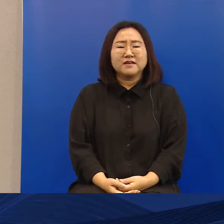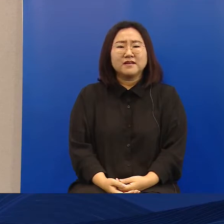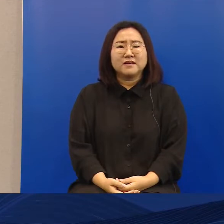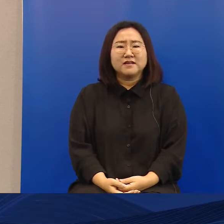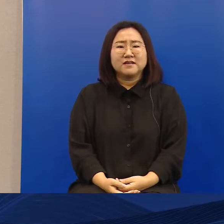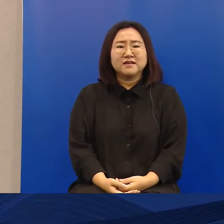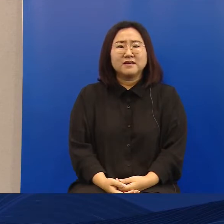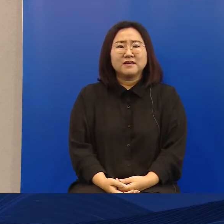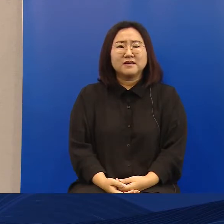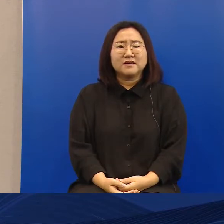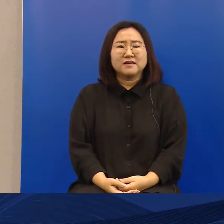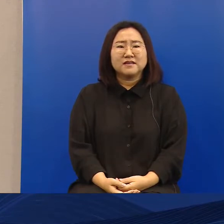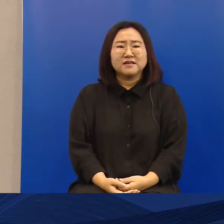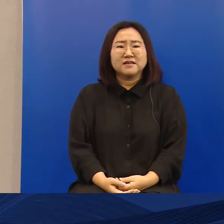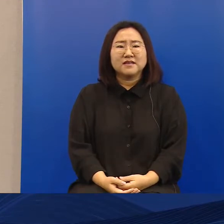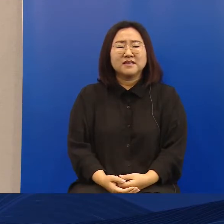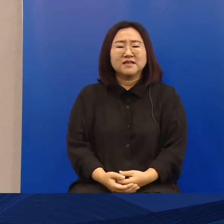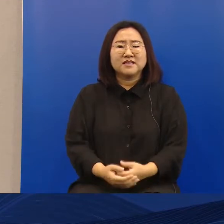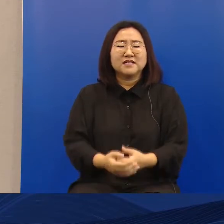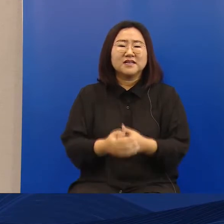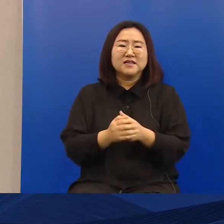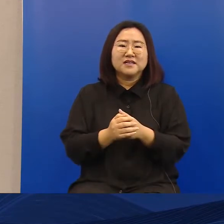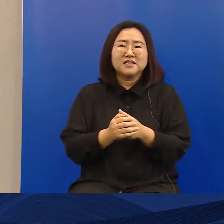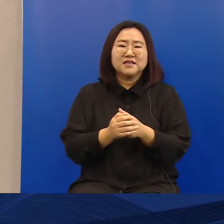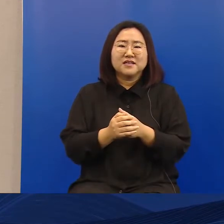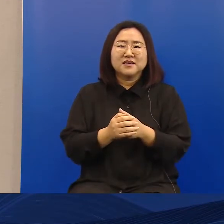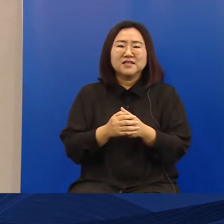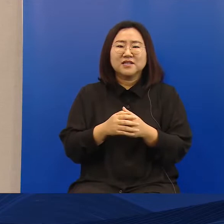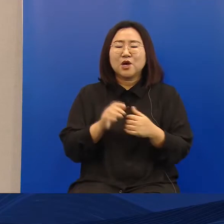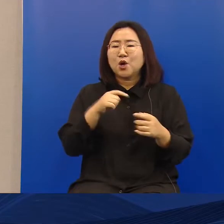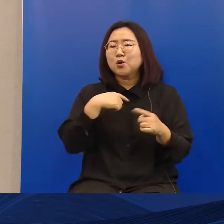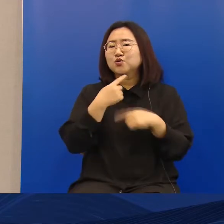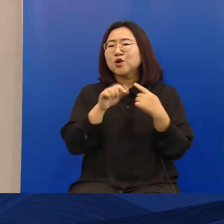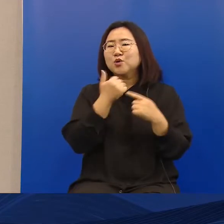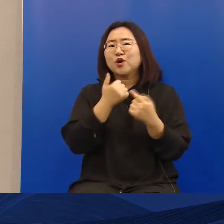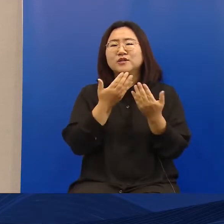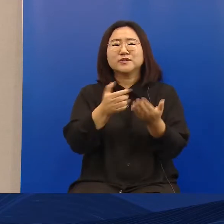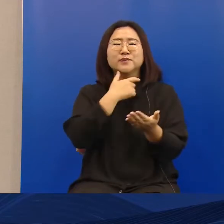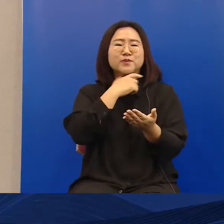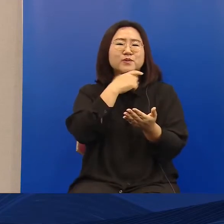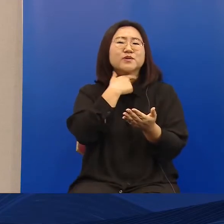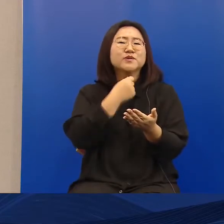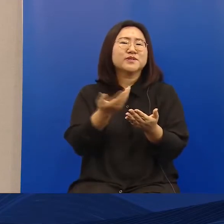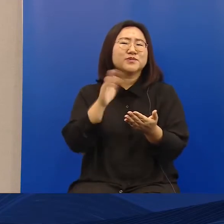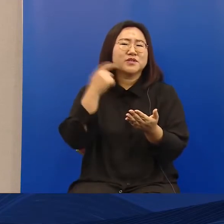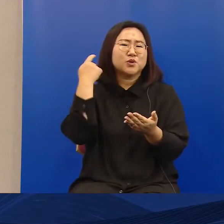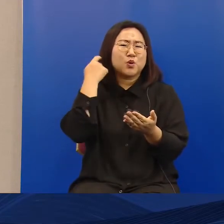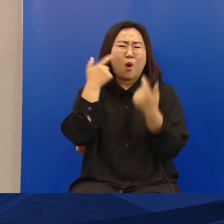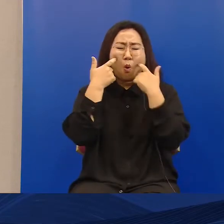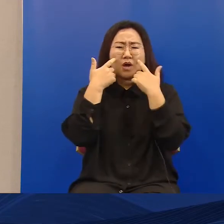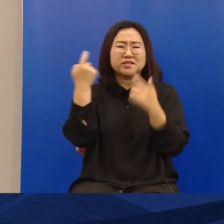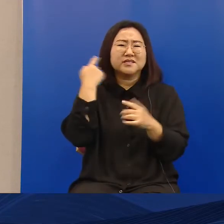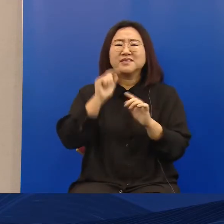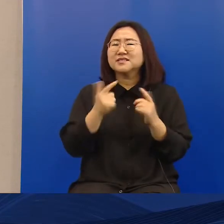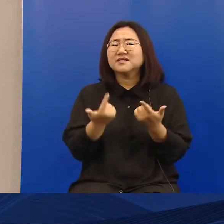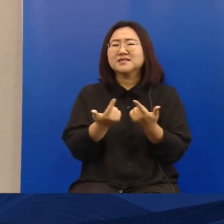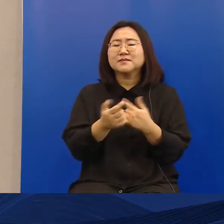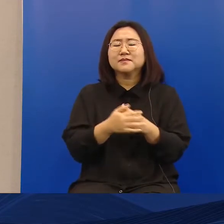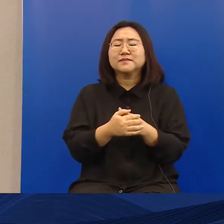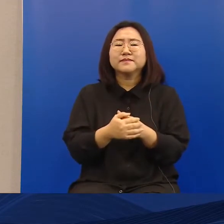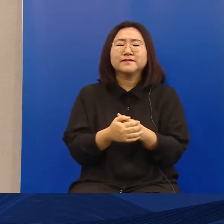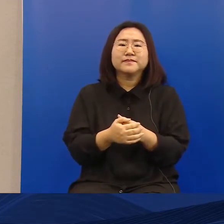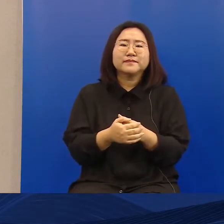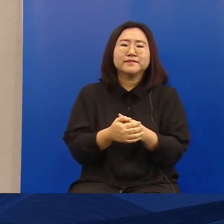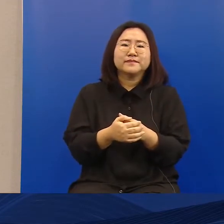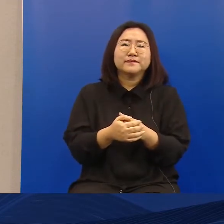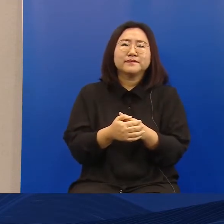청의 의견을 쏟아주시는 공간들, 신문고 공간이라든가 그다음에 소통 공간은 최소한